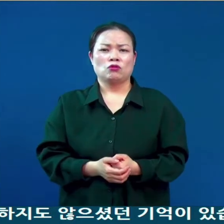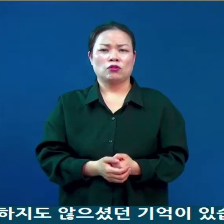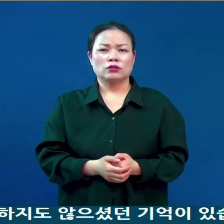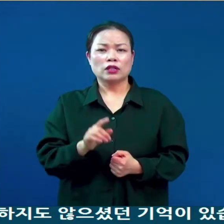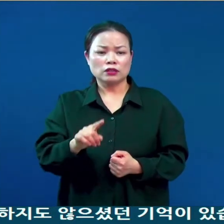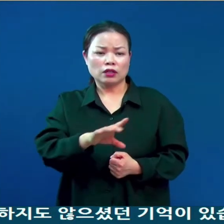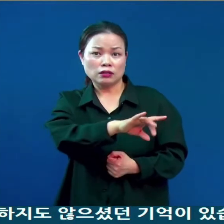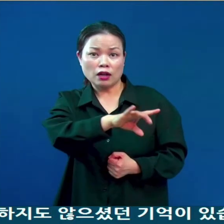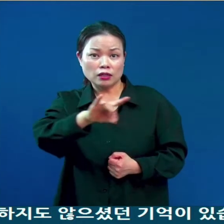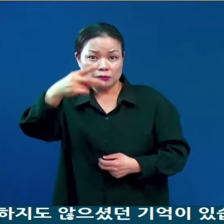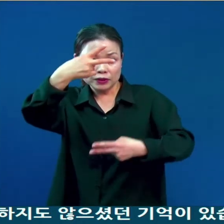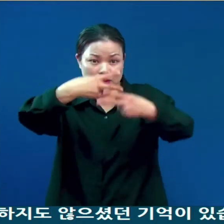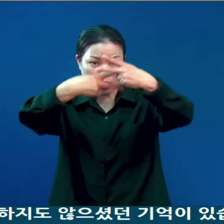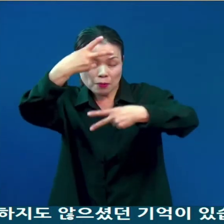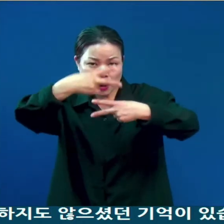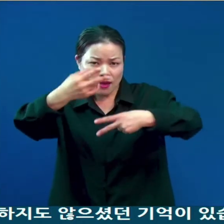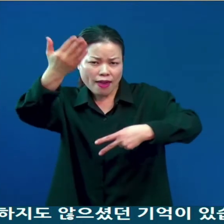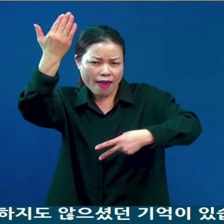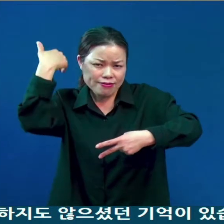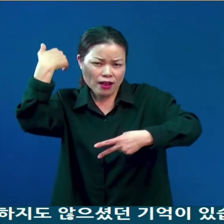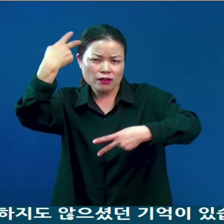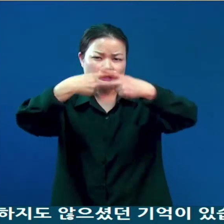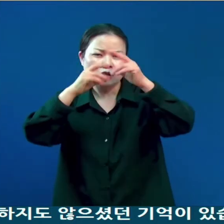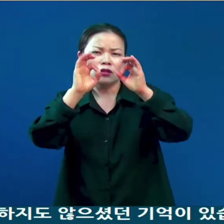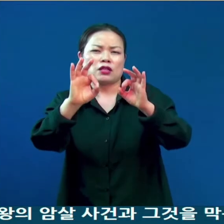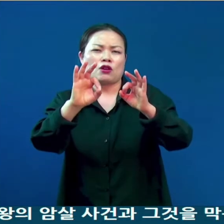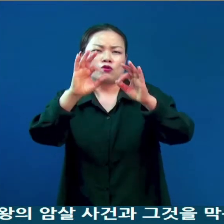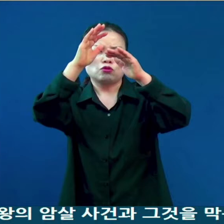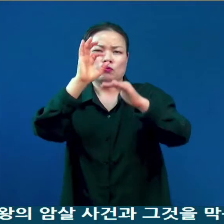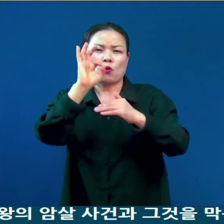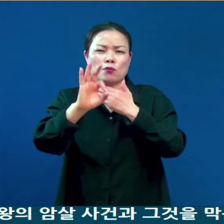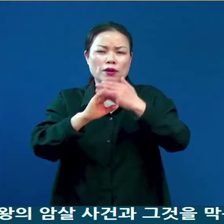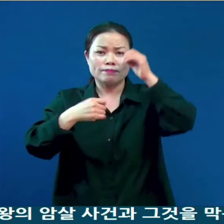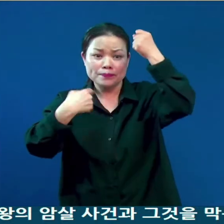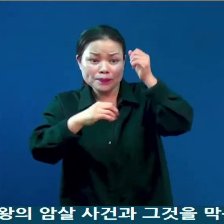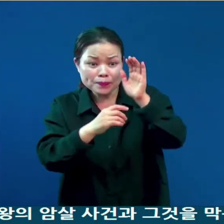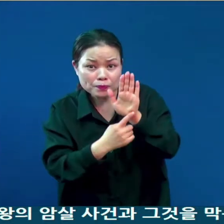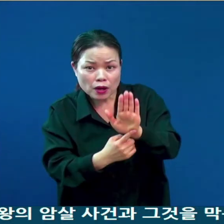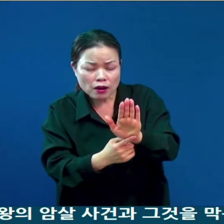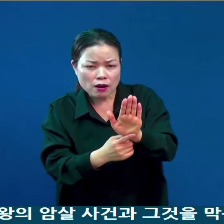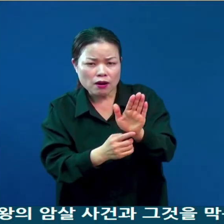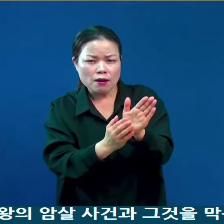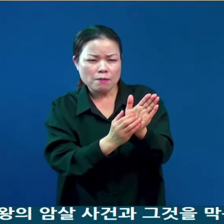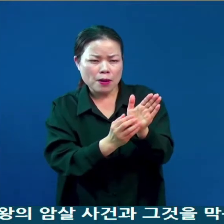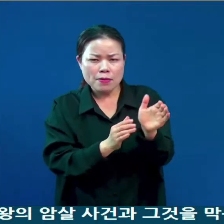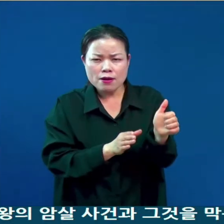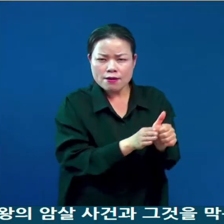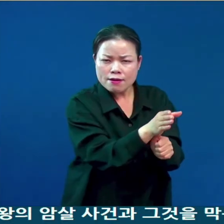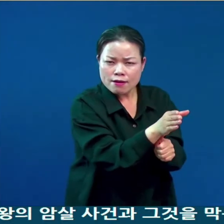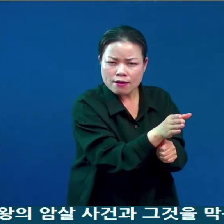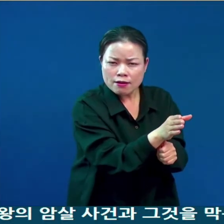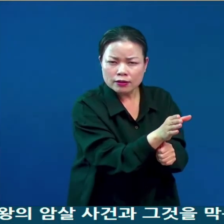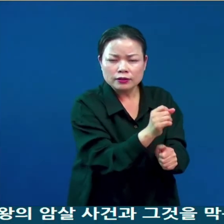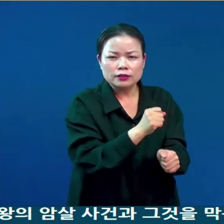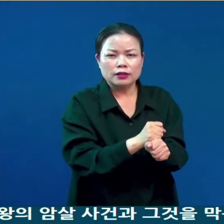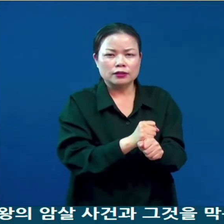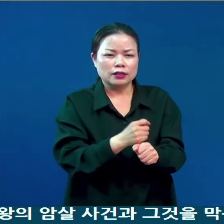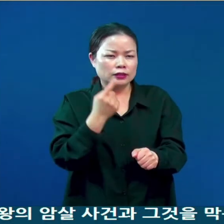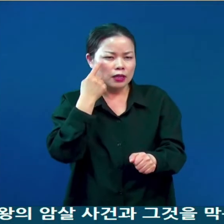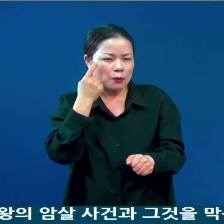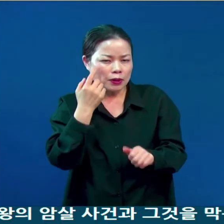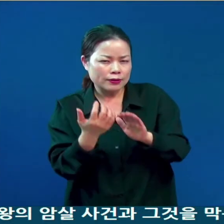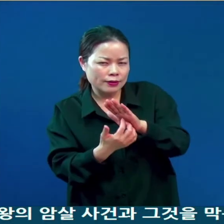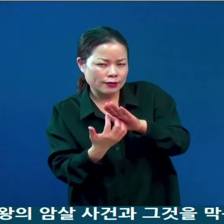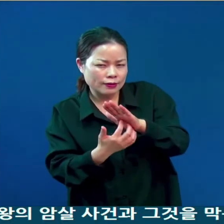우리는 종종 드라마나 사극을 보면 여러분 그 드라마에서 암살 계획을 이제 시도하다가